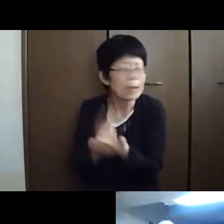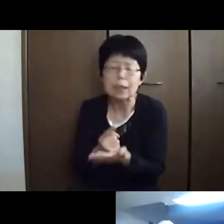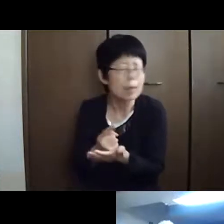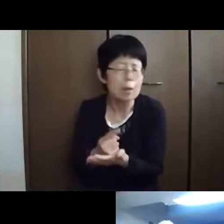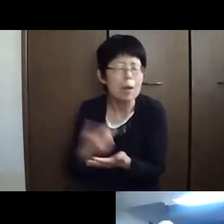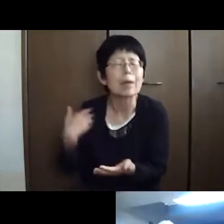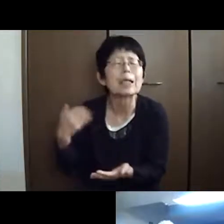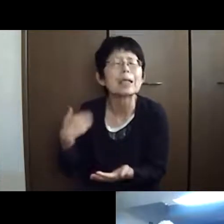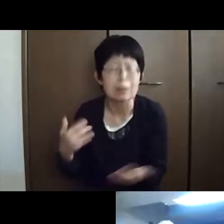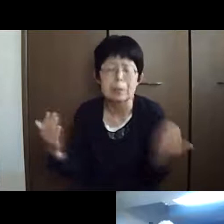書いてたんですね。